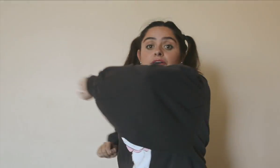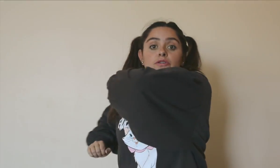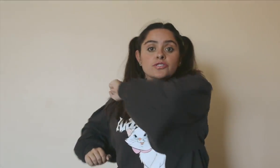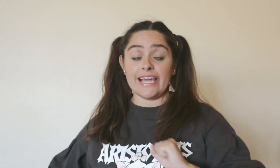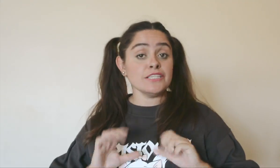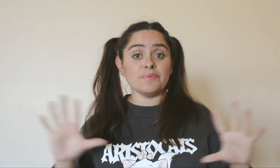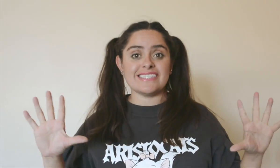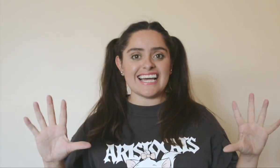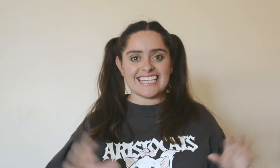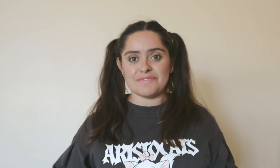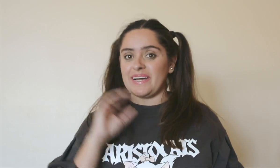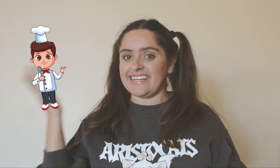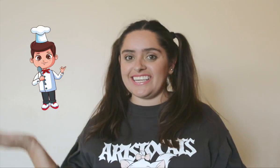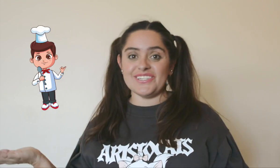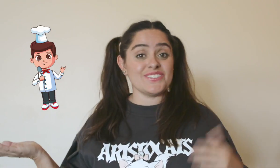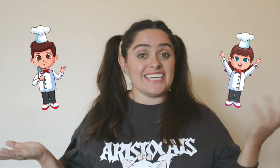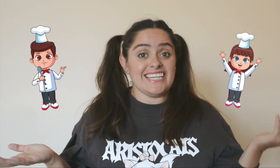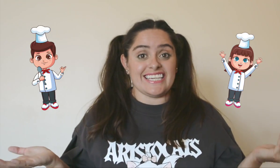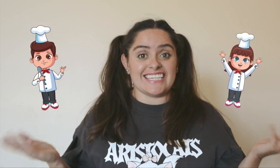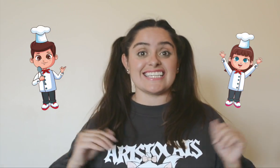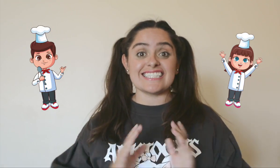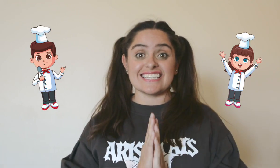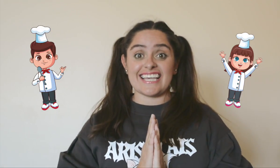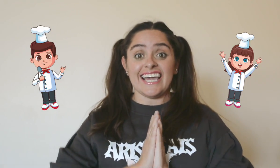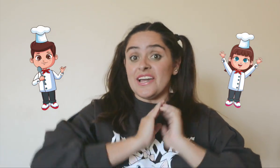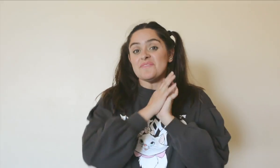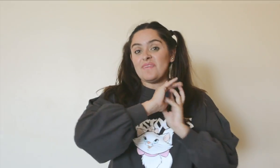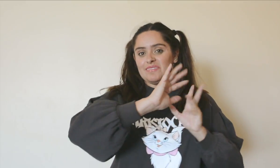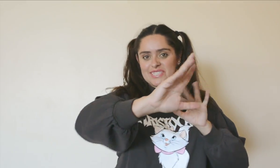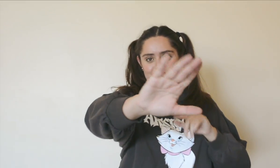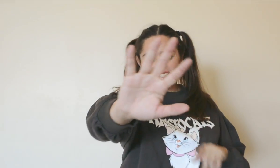videos especiales para niños y niñas. Así es que vamos a empezar.